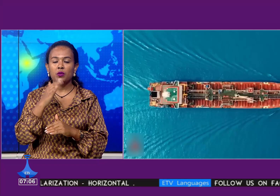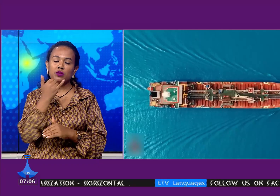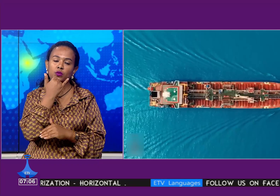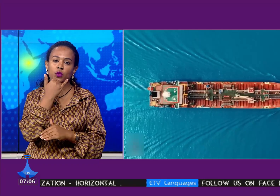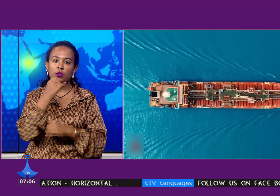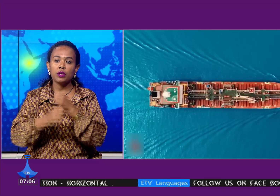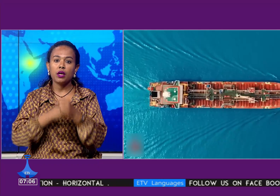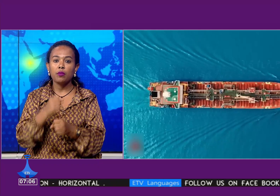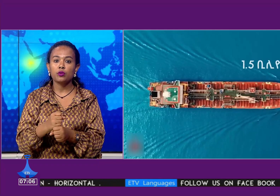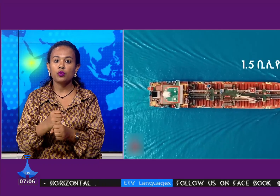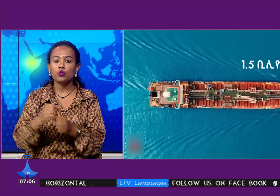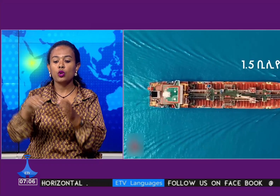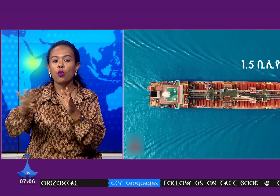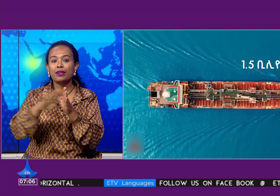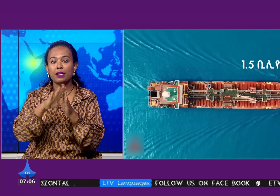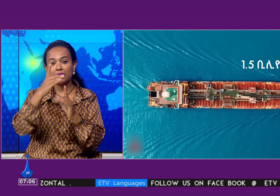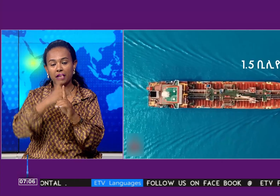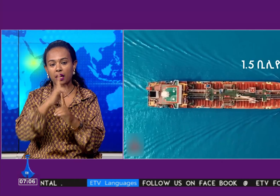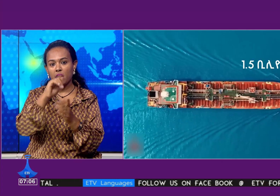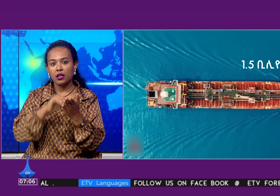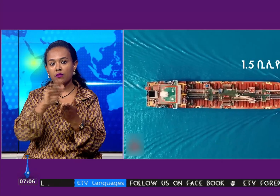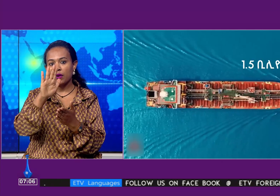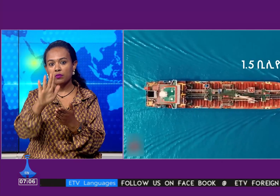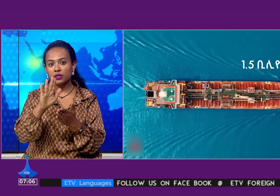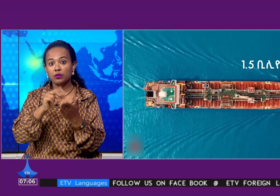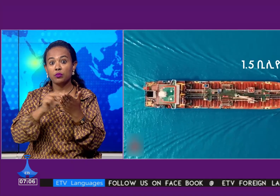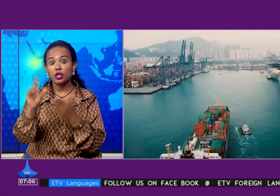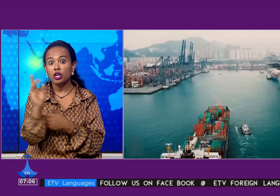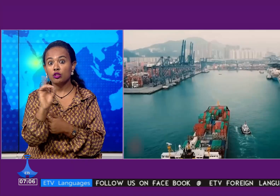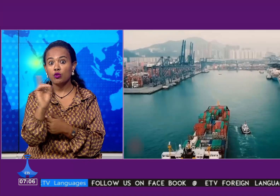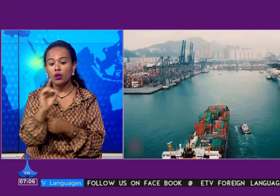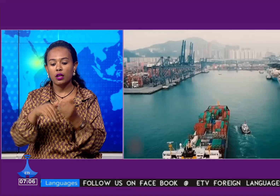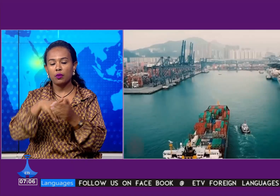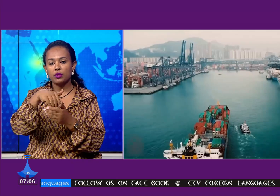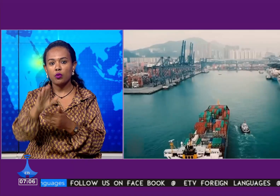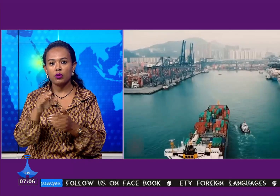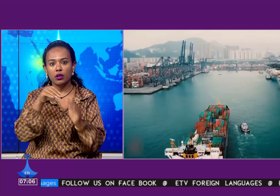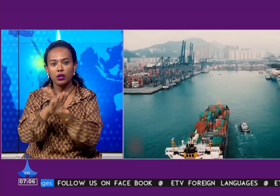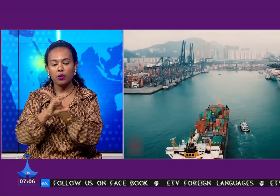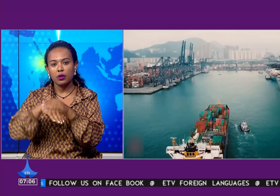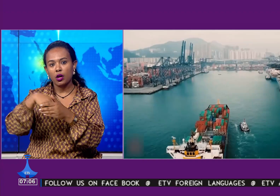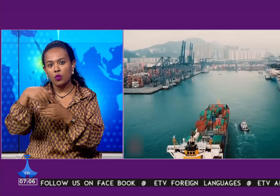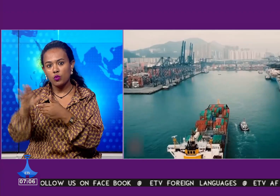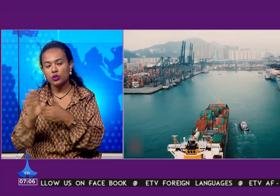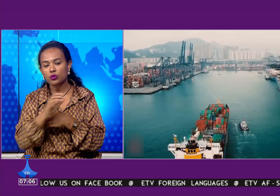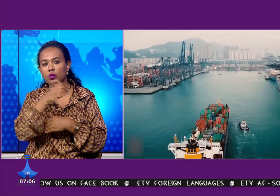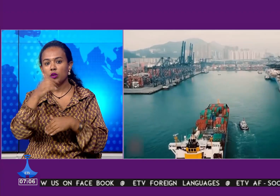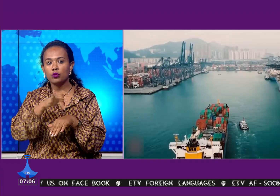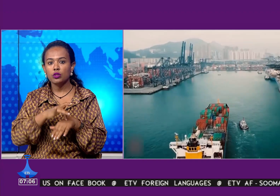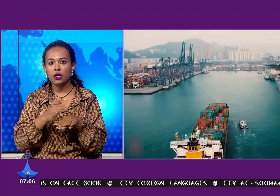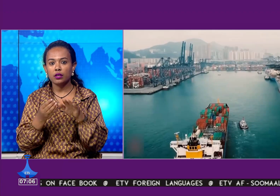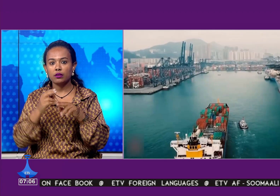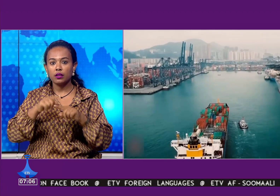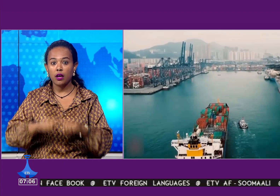በየዓመቱ ለወደብ ኪራይ ከ1.5 ቢሊዮን ዶላር በላይ የምታወጣ የገቢና የወጪ ንግዷን በሌሎች ላይ ጥገኛ